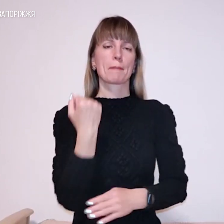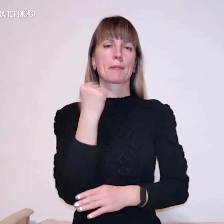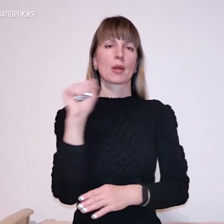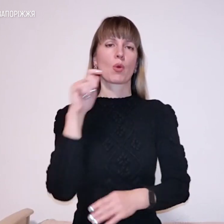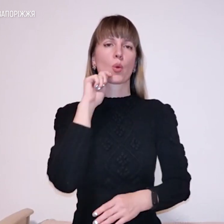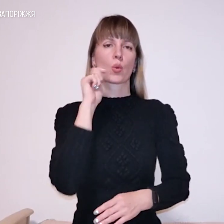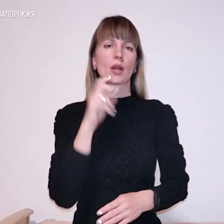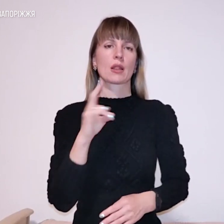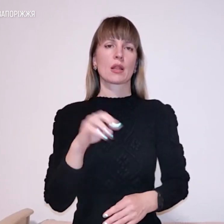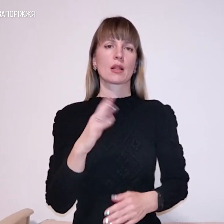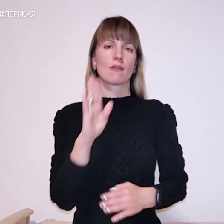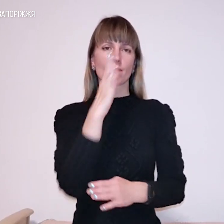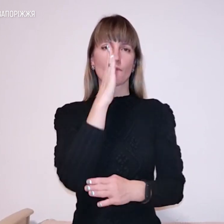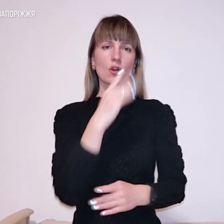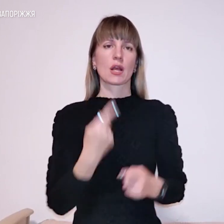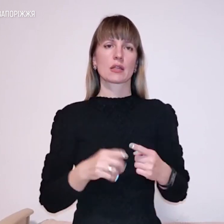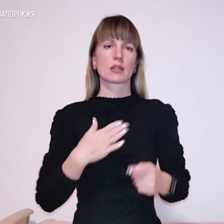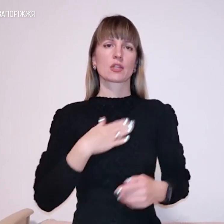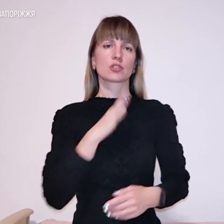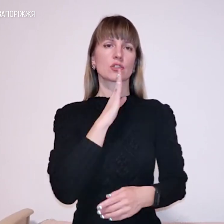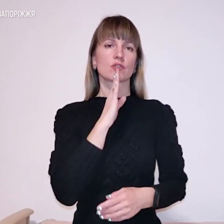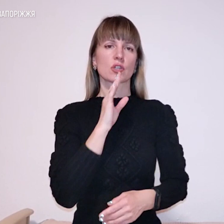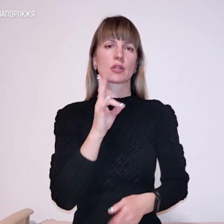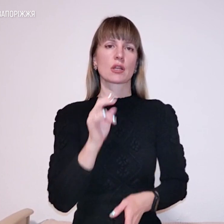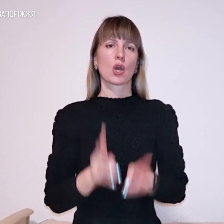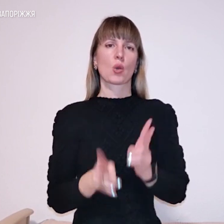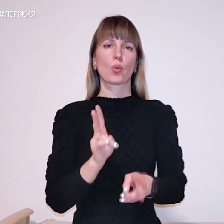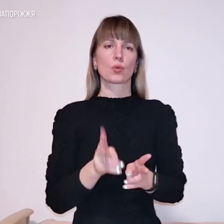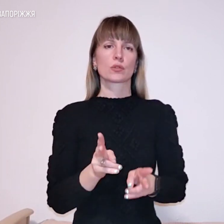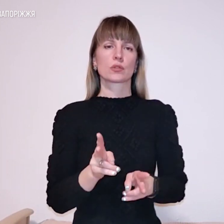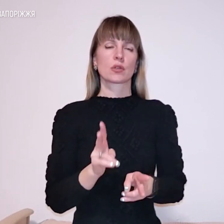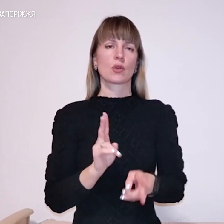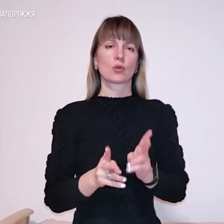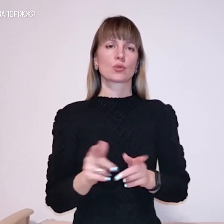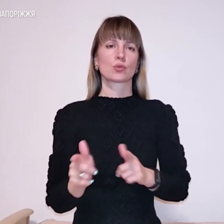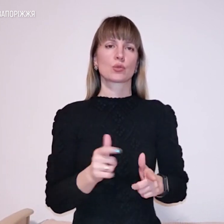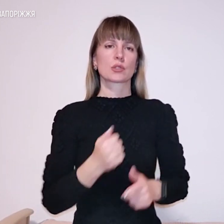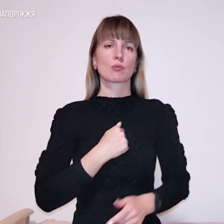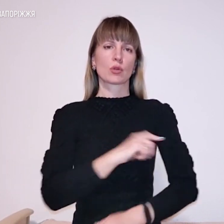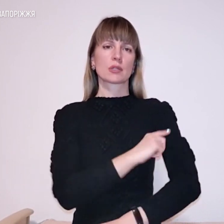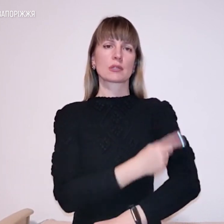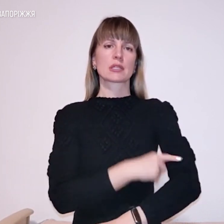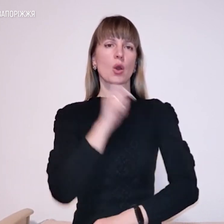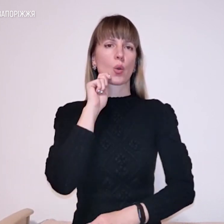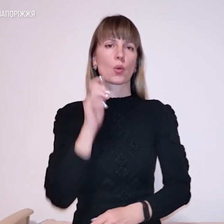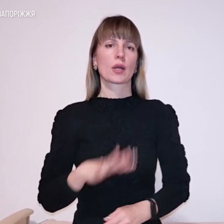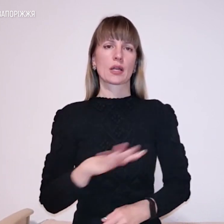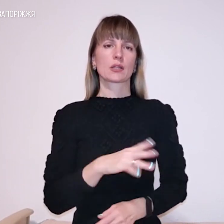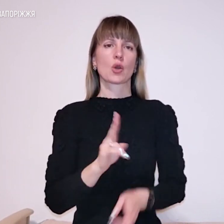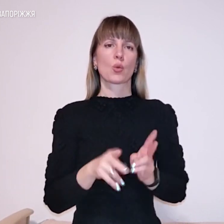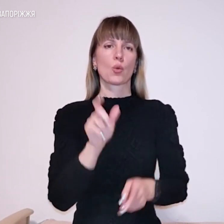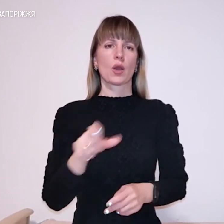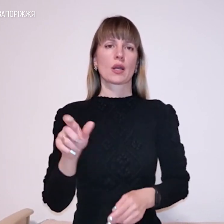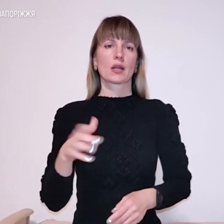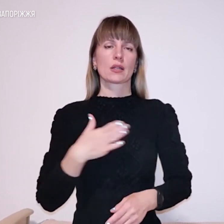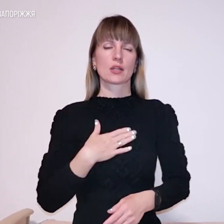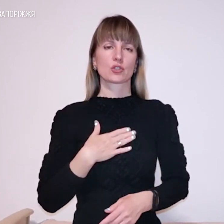України над ворогом. Це наші дівчата на кухні готують Збройним силам України, кухарки наші,